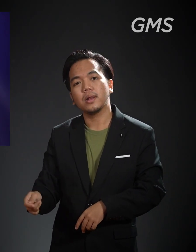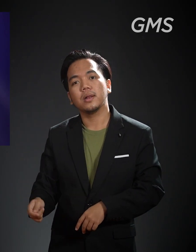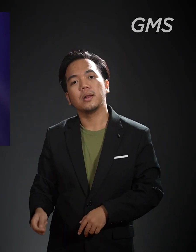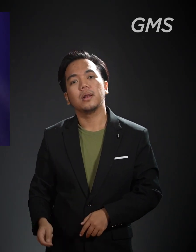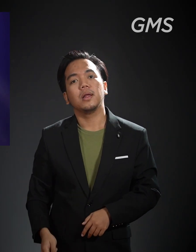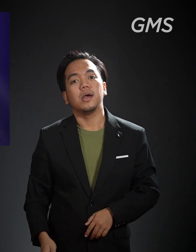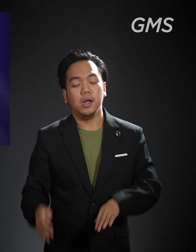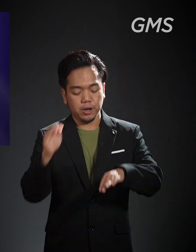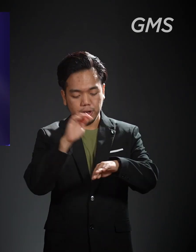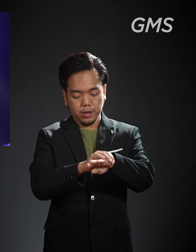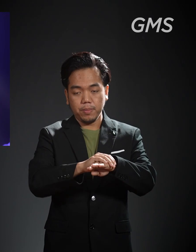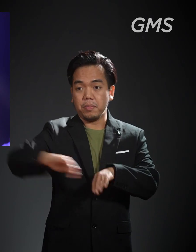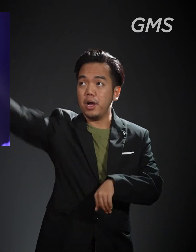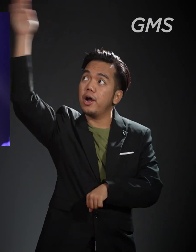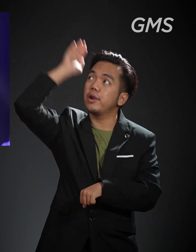penghormatan